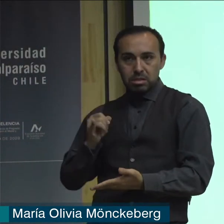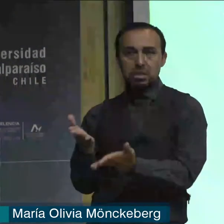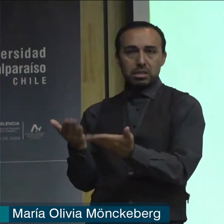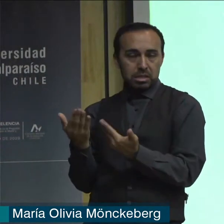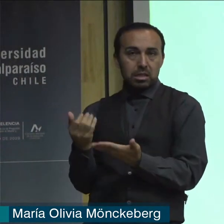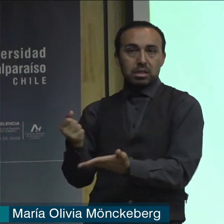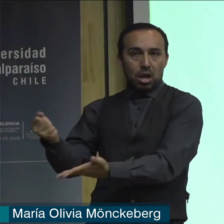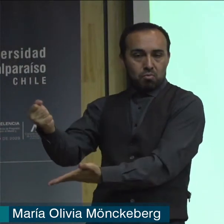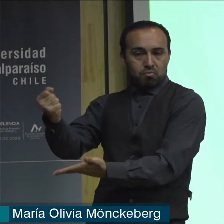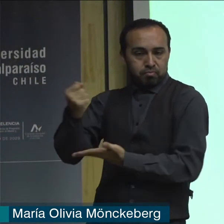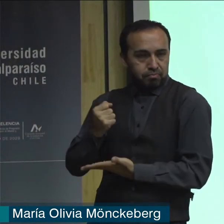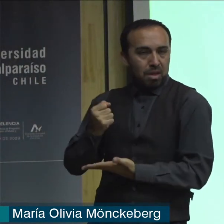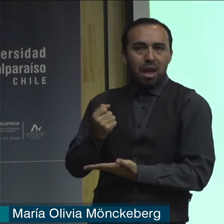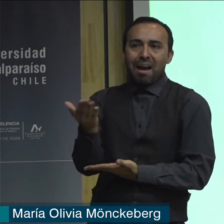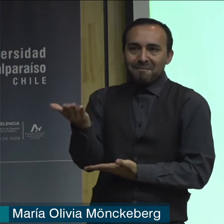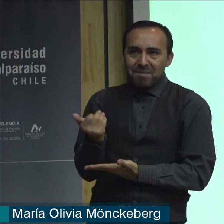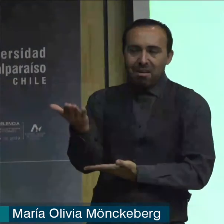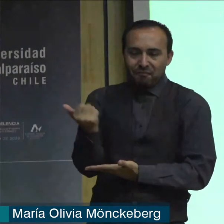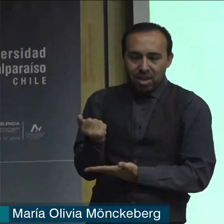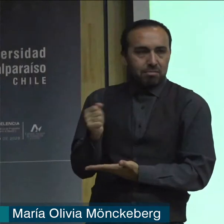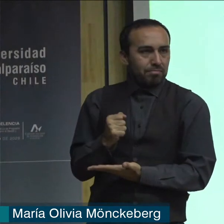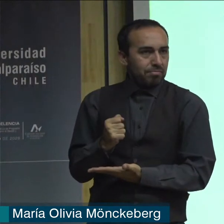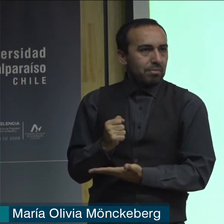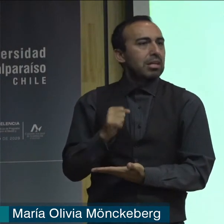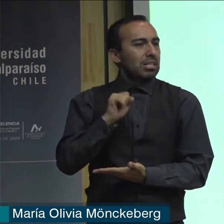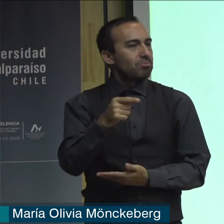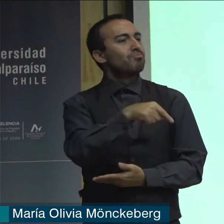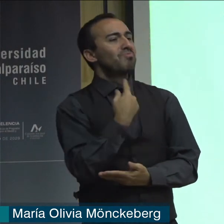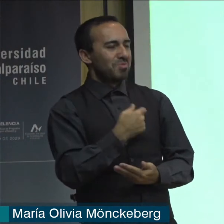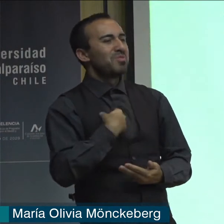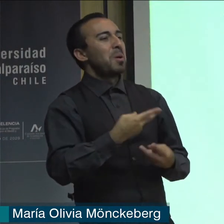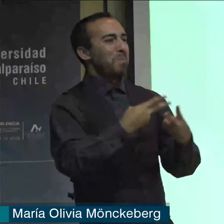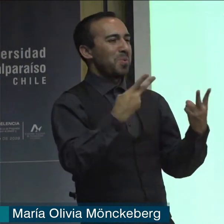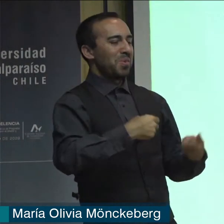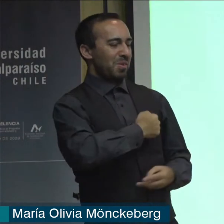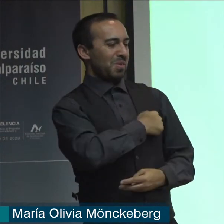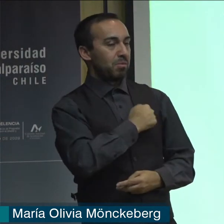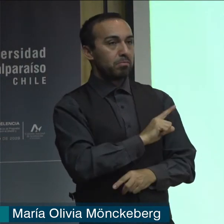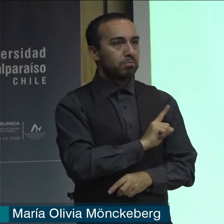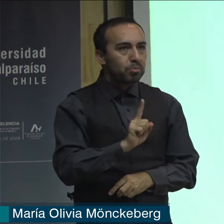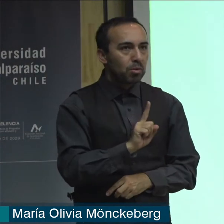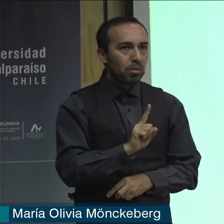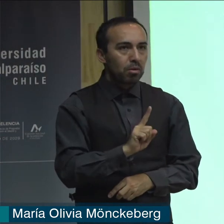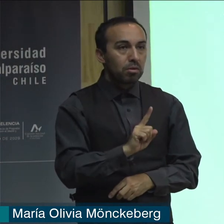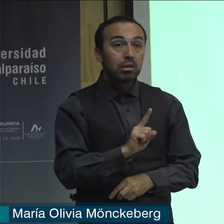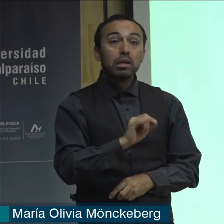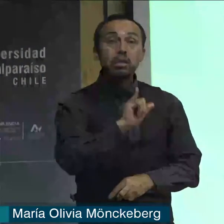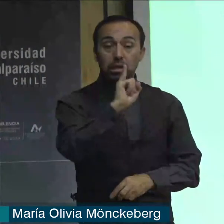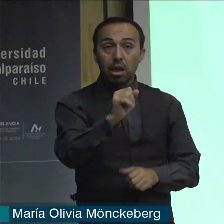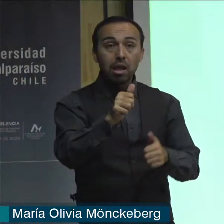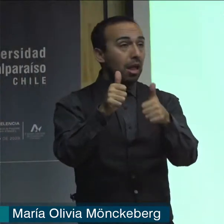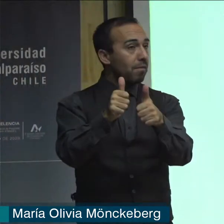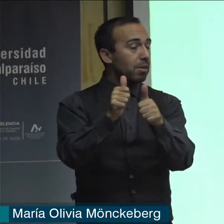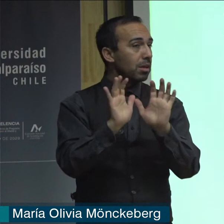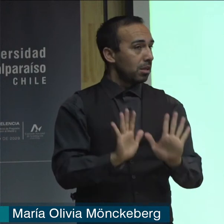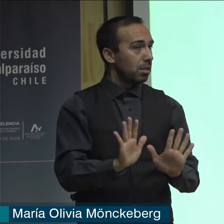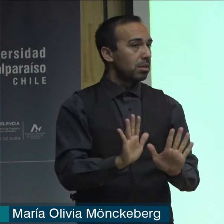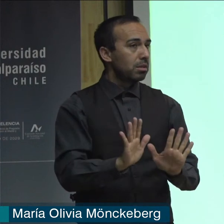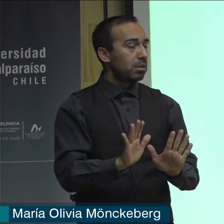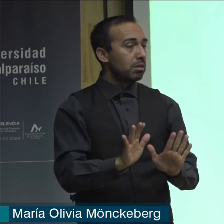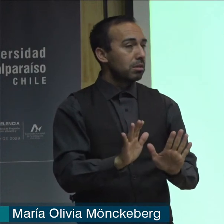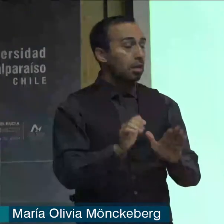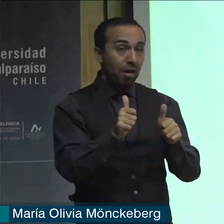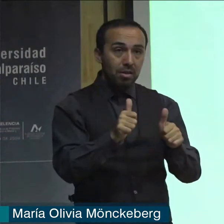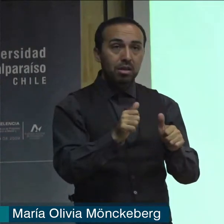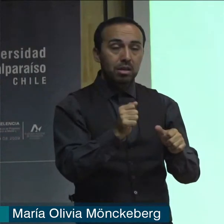vengan vengan vengan si nosotros somos públicos no está bien que hagan labores